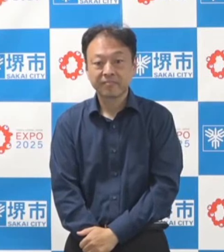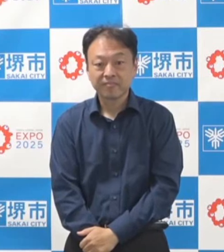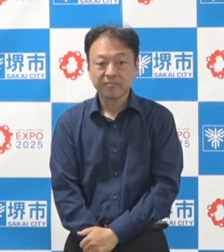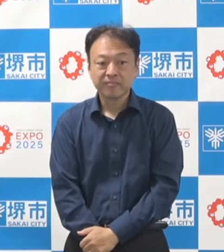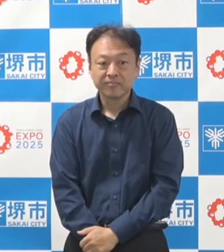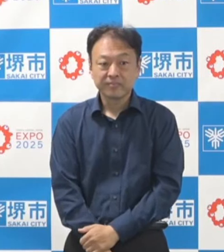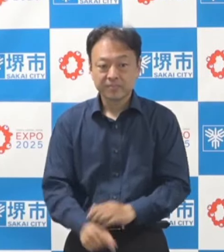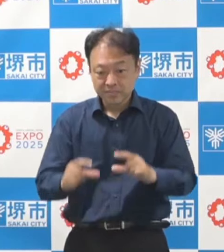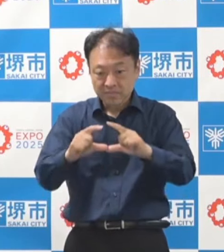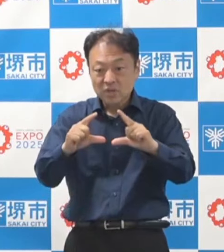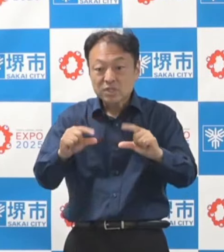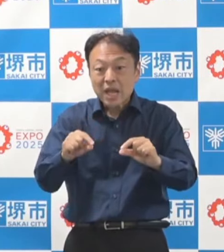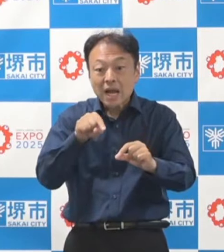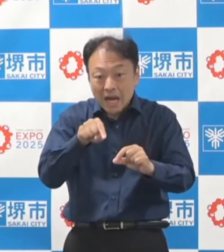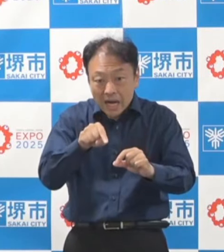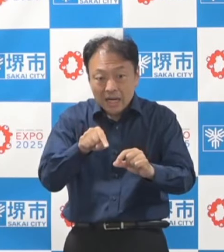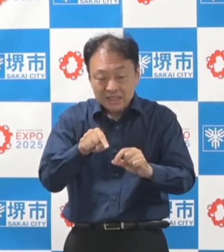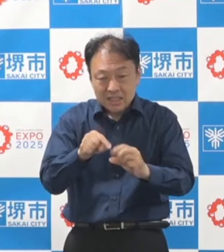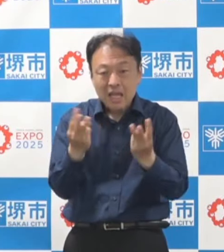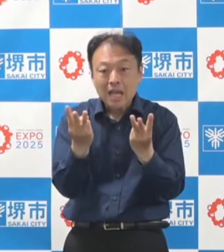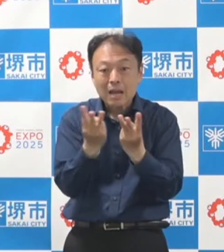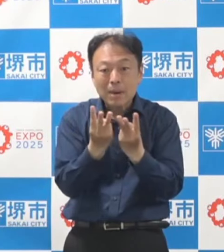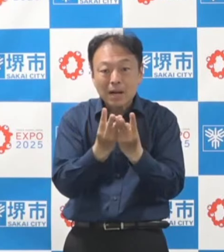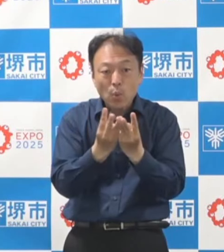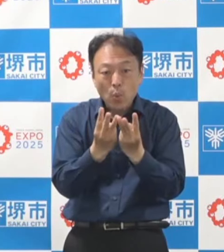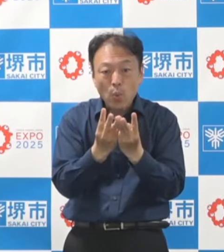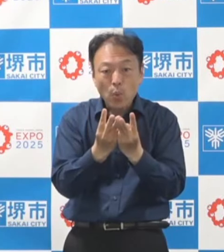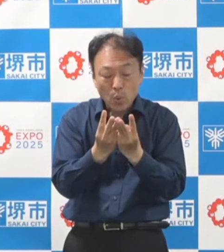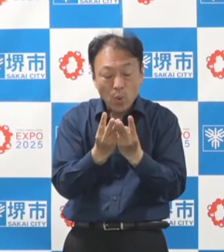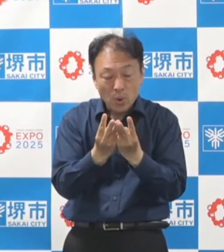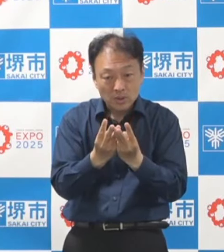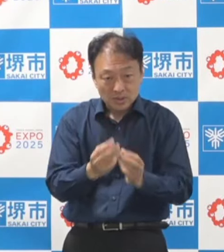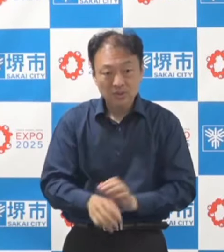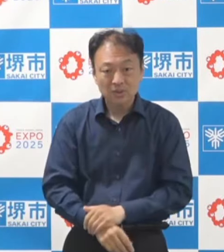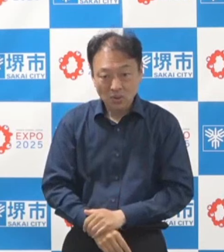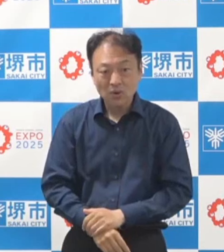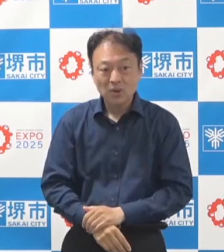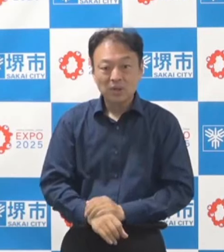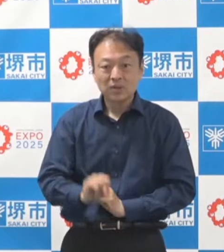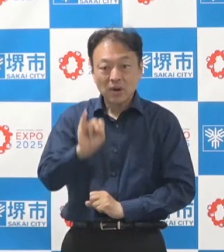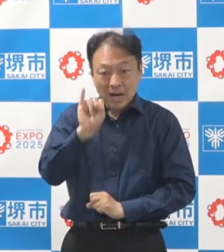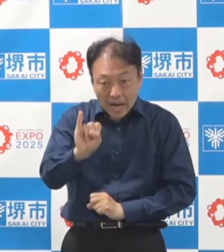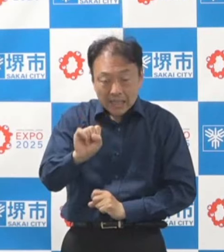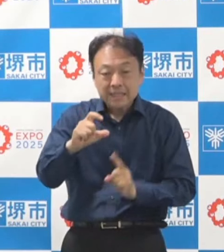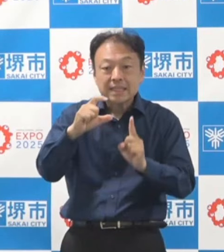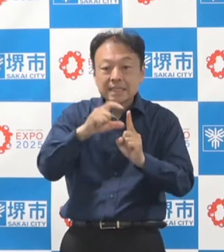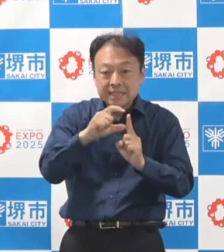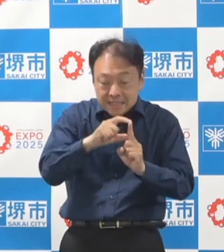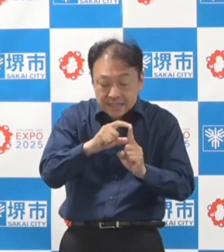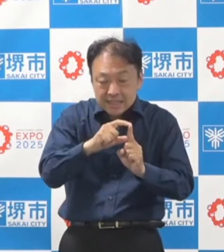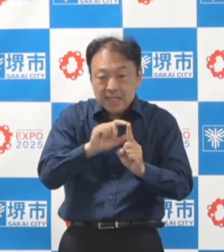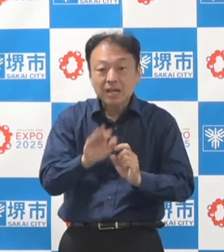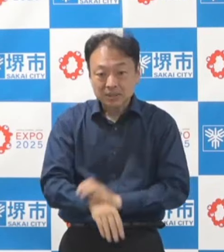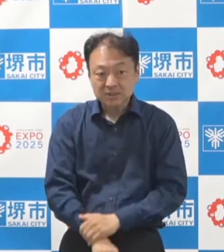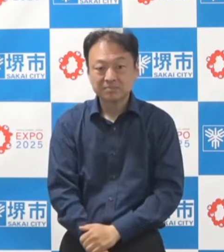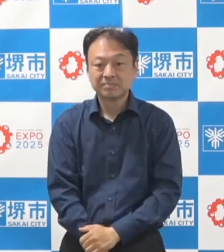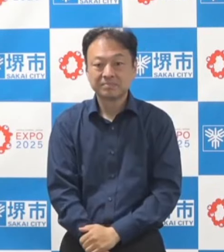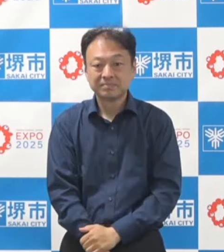このステッカーに掲載されている緊急連絡転送 ID という番号がありますので、こ